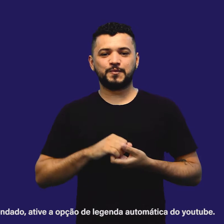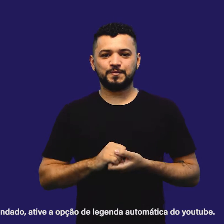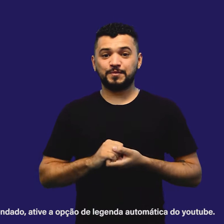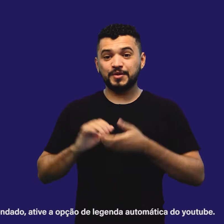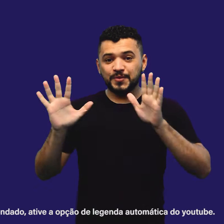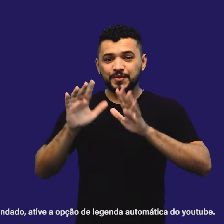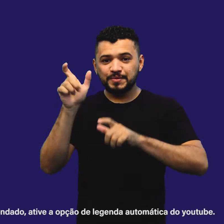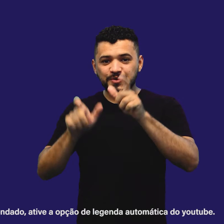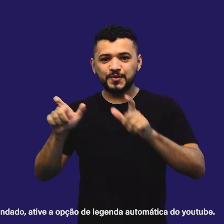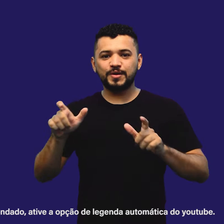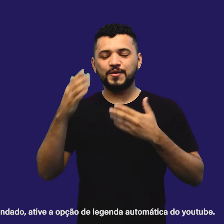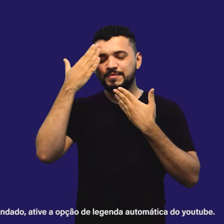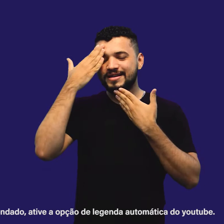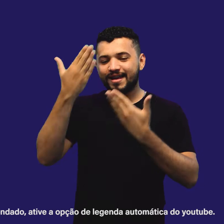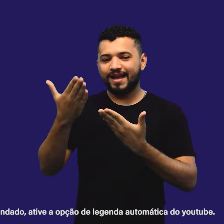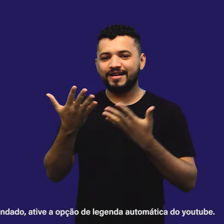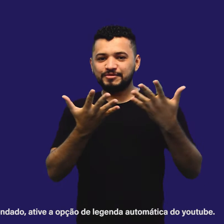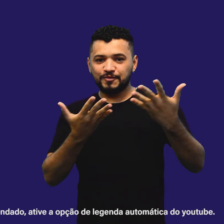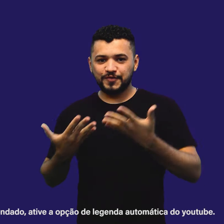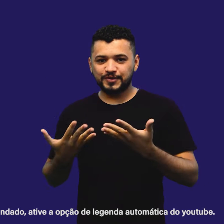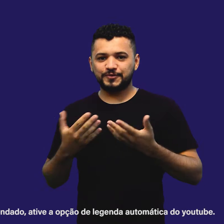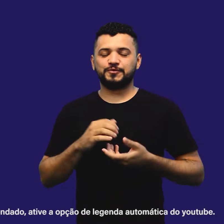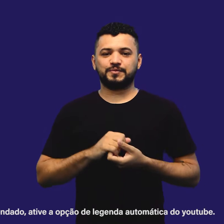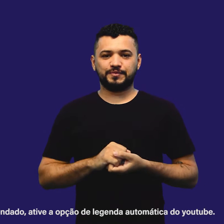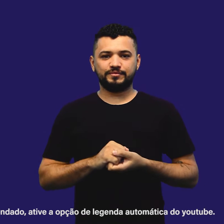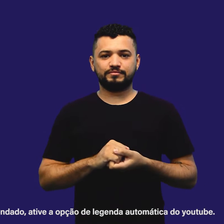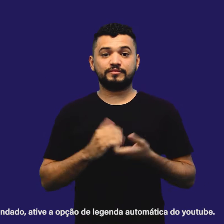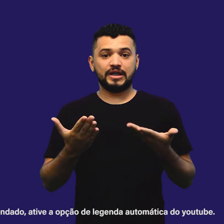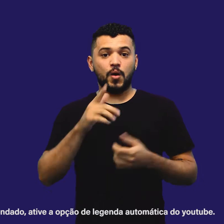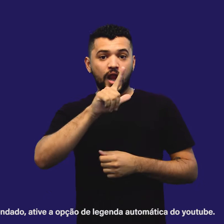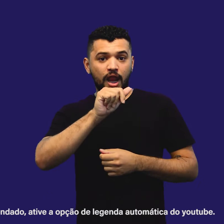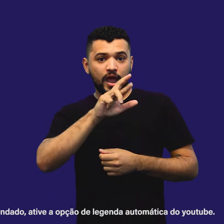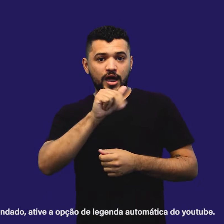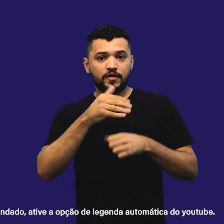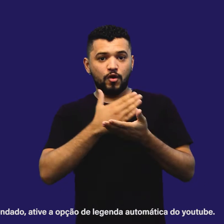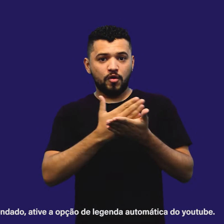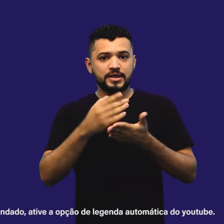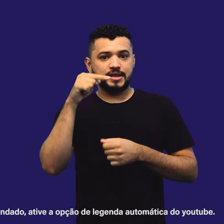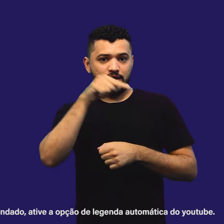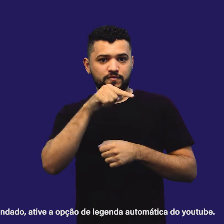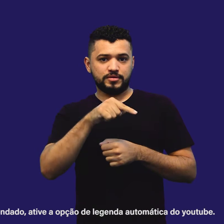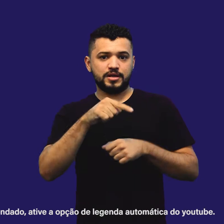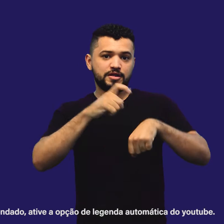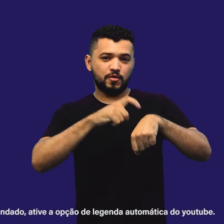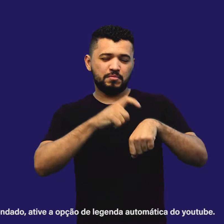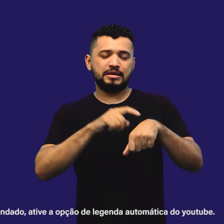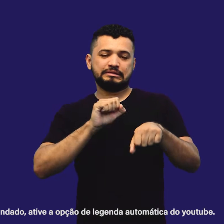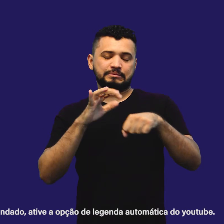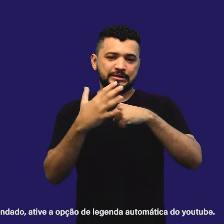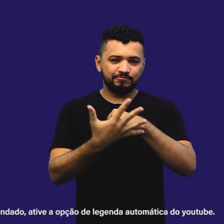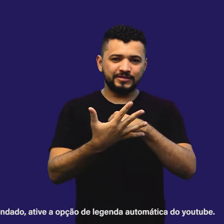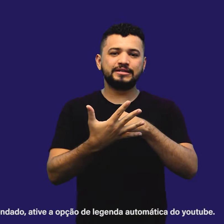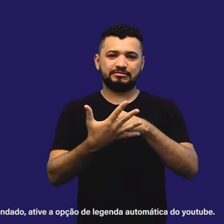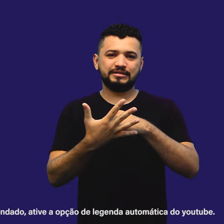Ei, gente, muito obrigada pelo convite. Lara, eu vou começar com você. Esse cenário que eu acabei de falar, de